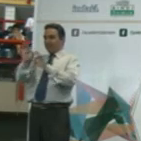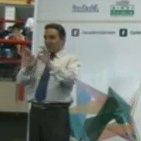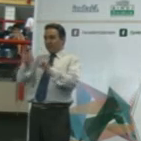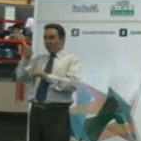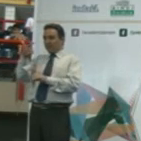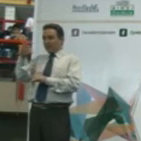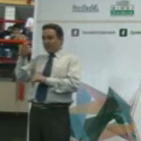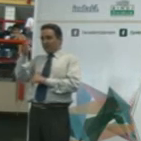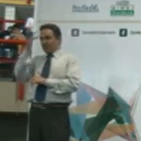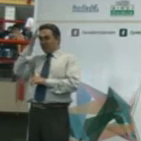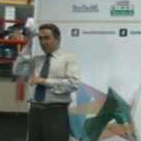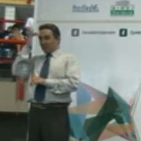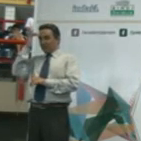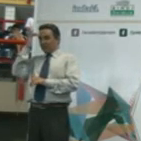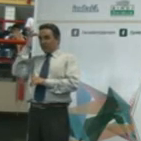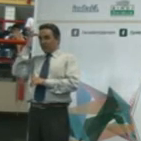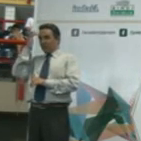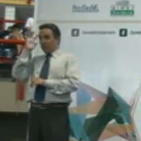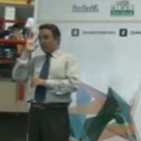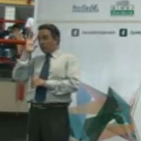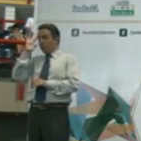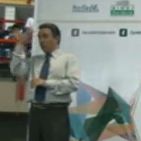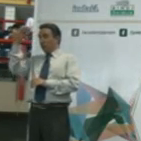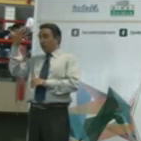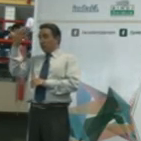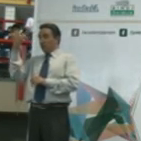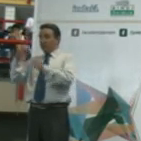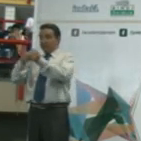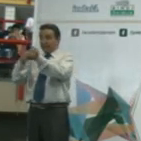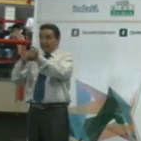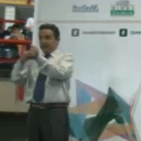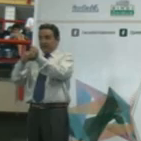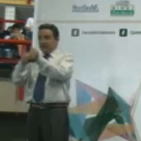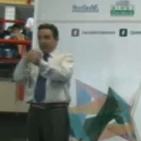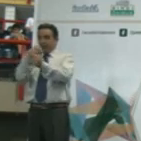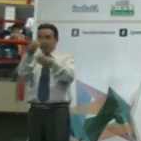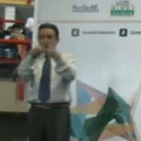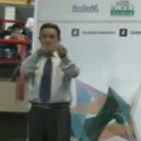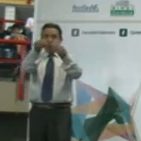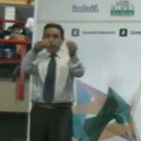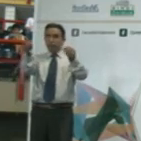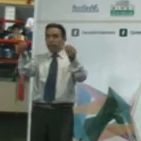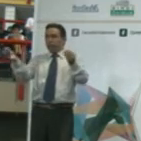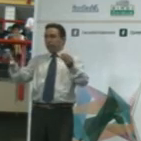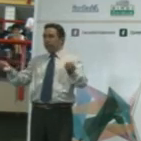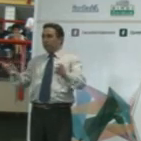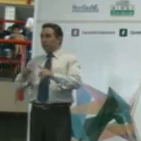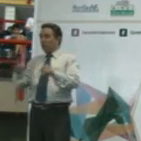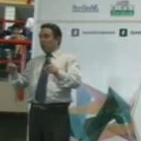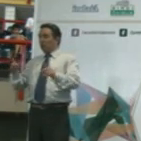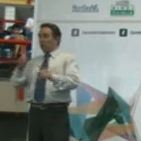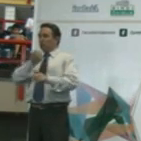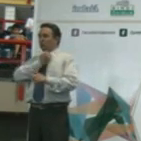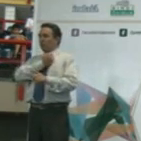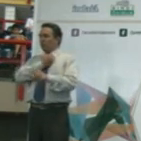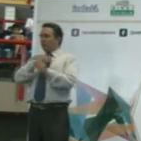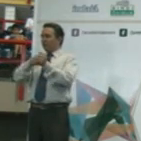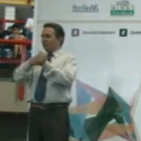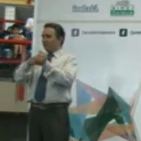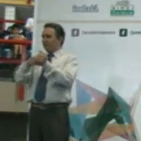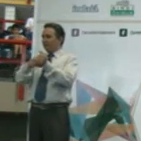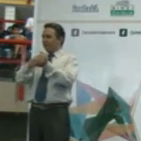essas 120 pessoas, a gente resolveu dar uma senha para cada uma delas. Só que as senhas